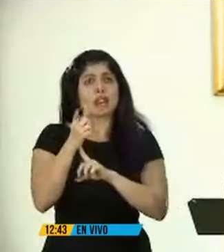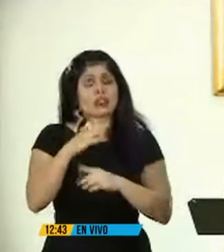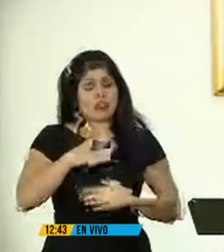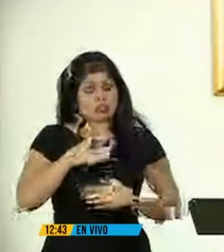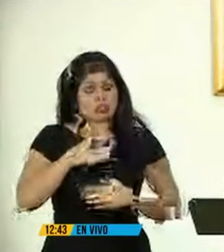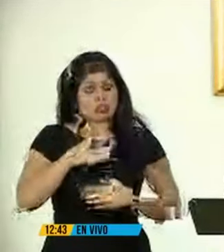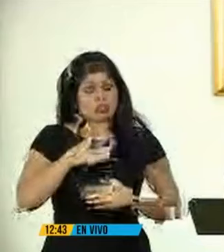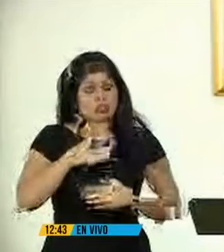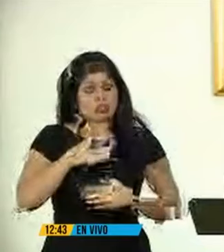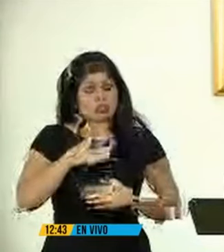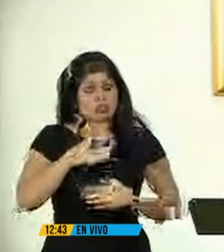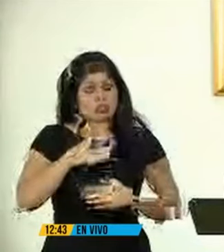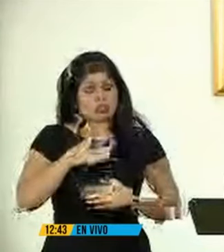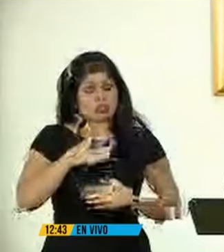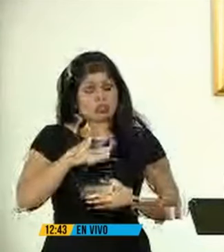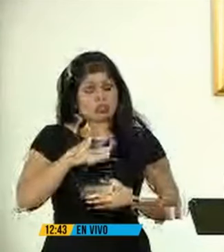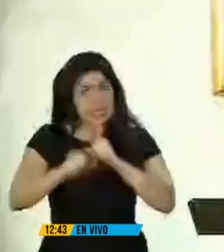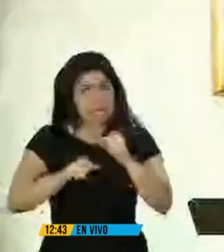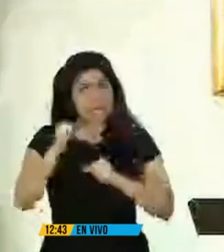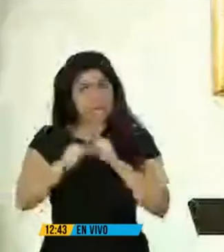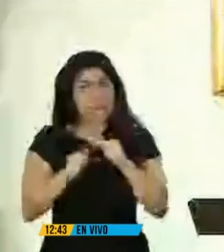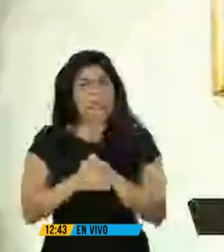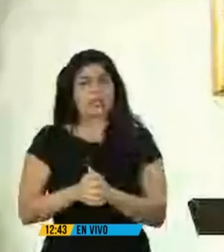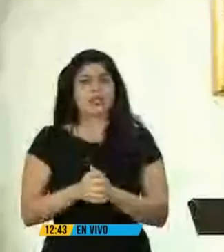nuestro grano de arena para seguir avanzando.